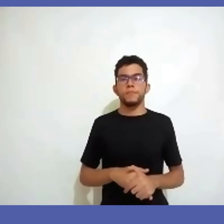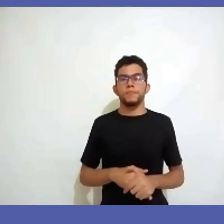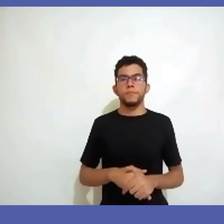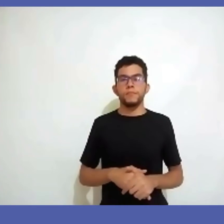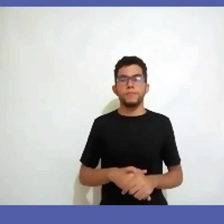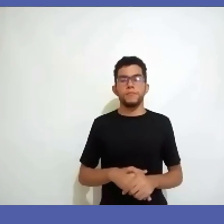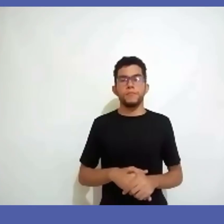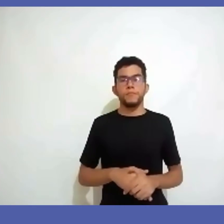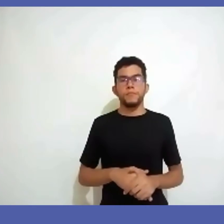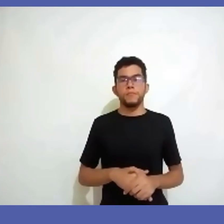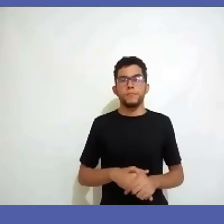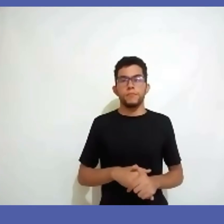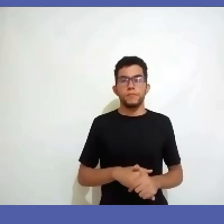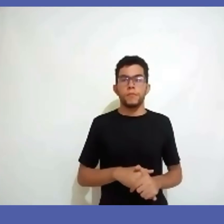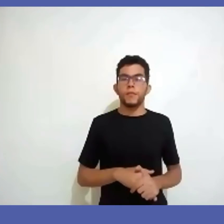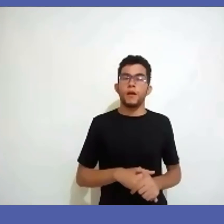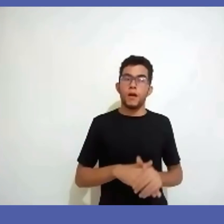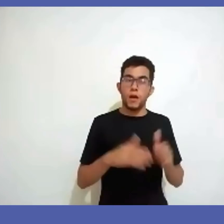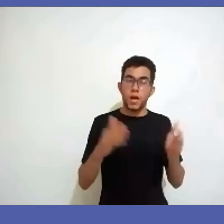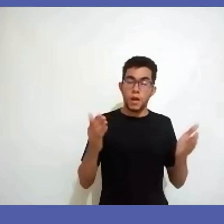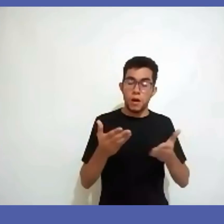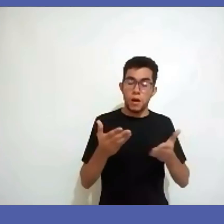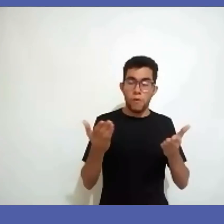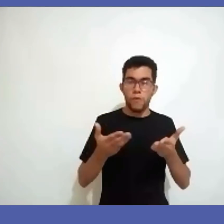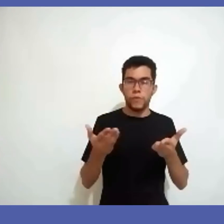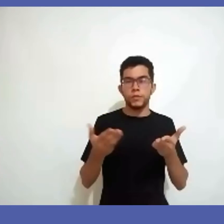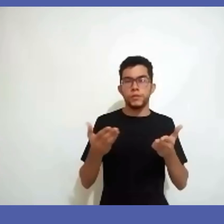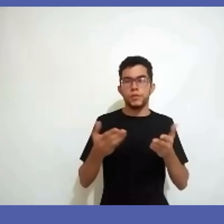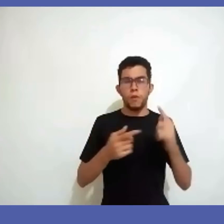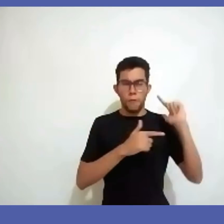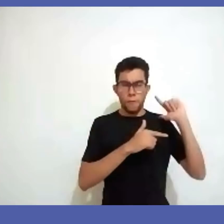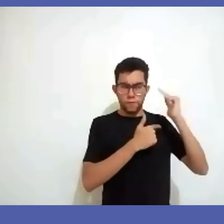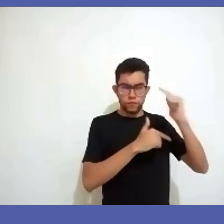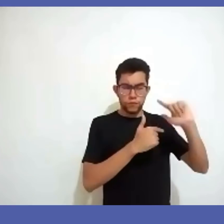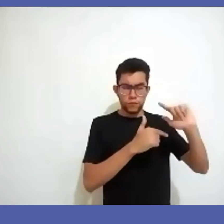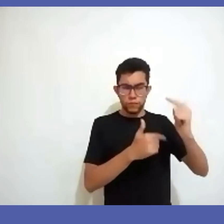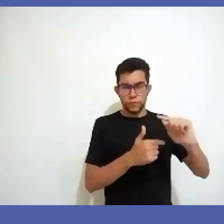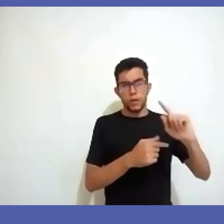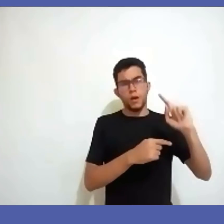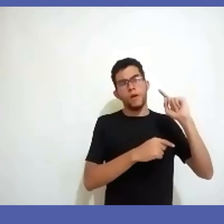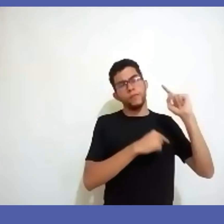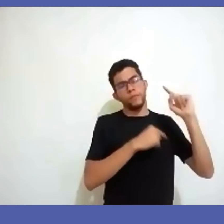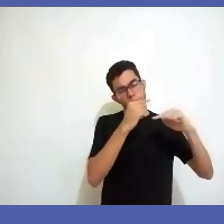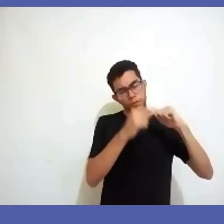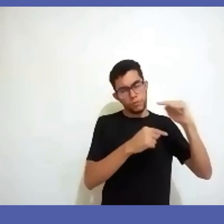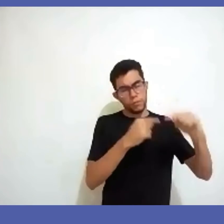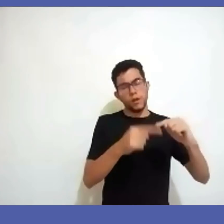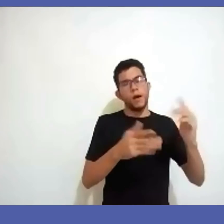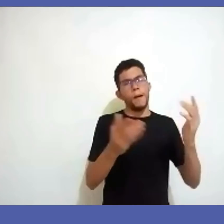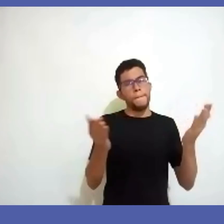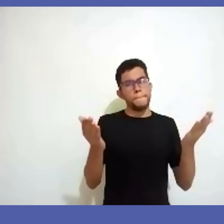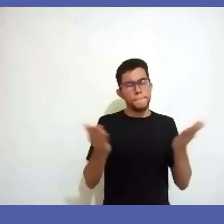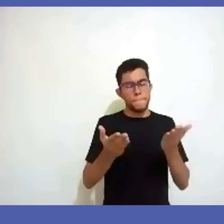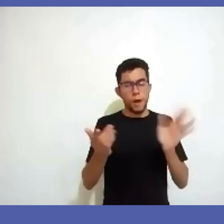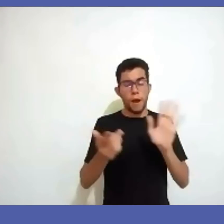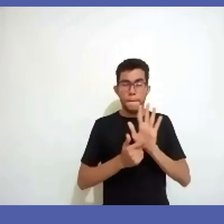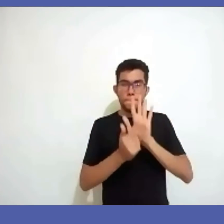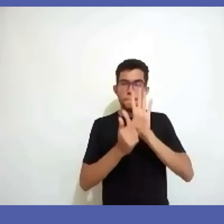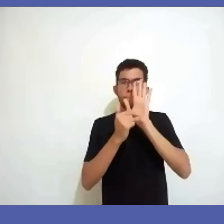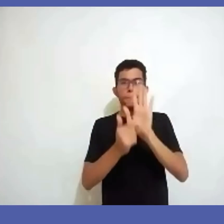não. Essa geração se refere, né, não se refere a uma era nem uma pessoa, mas gerações como, né,